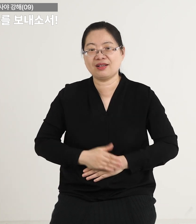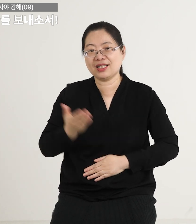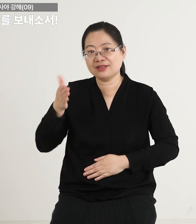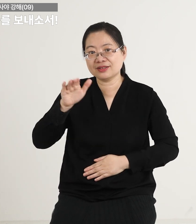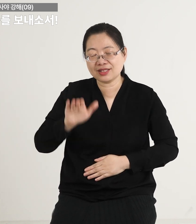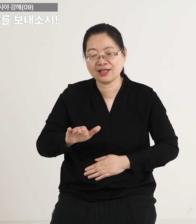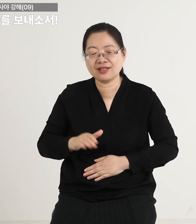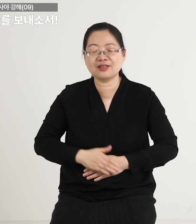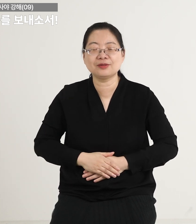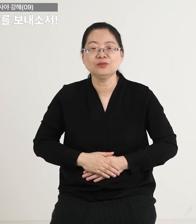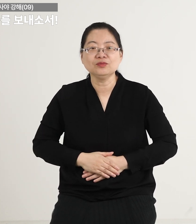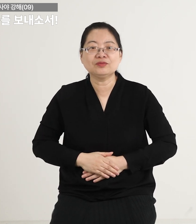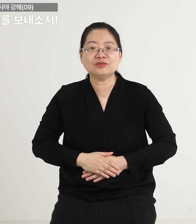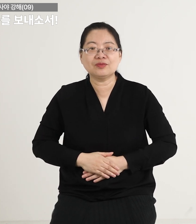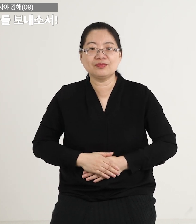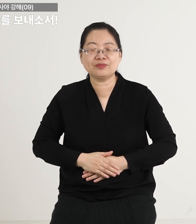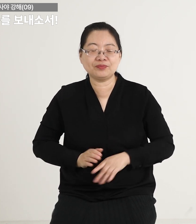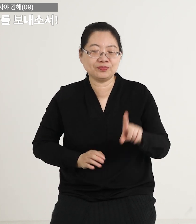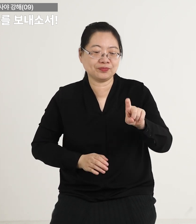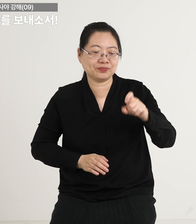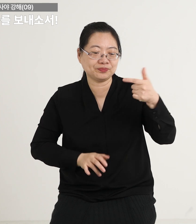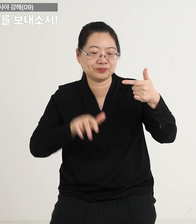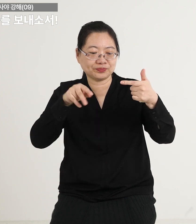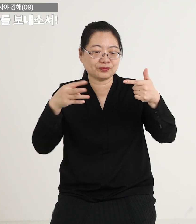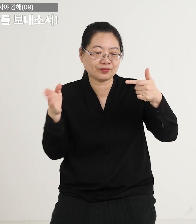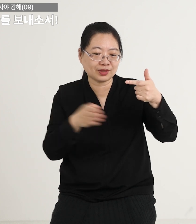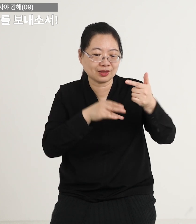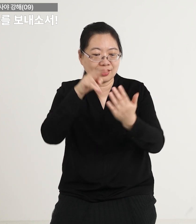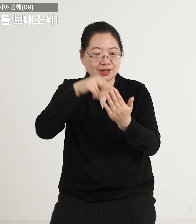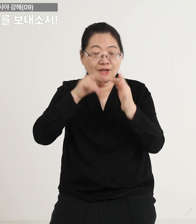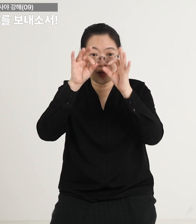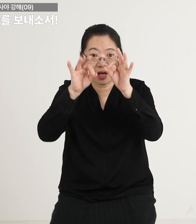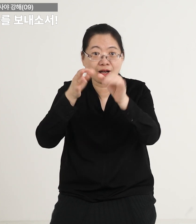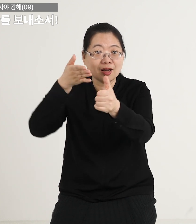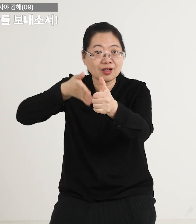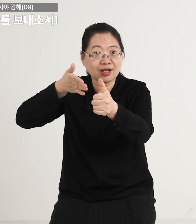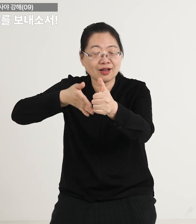그런데 이제 16절부터 한번 볼까요?